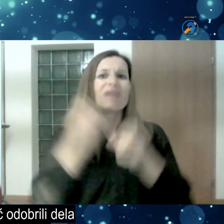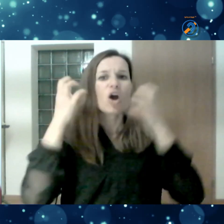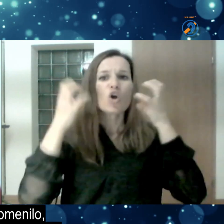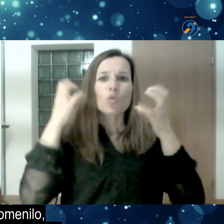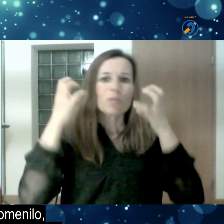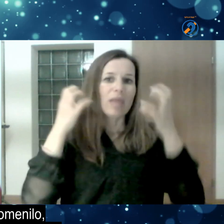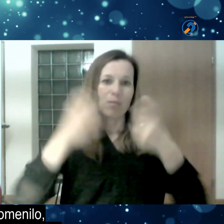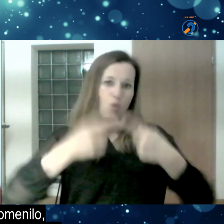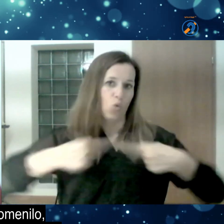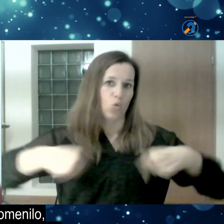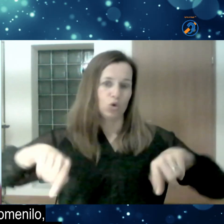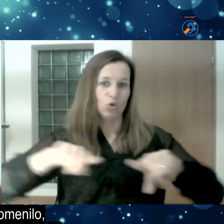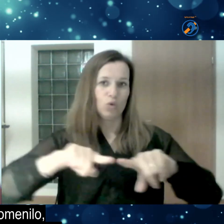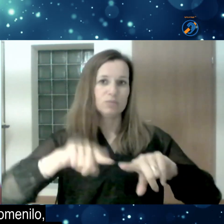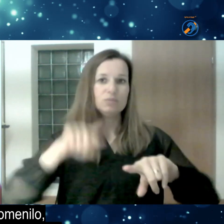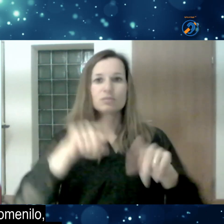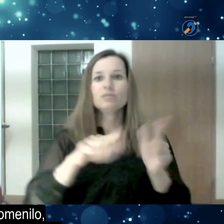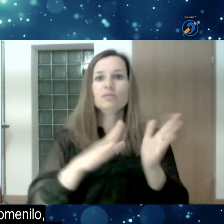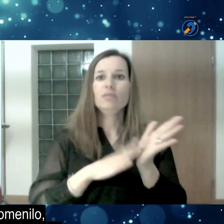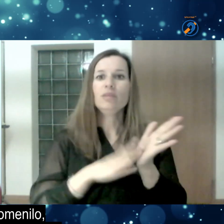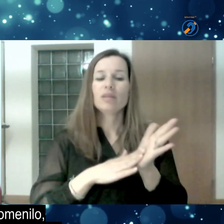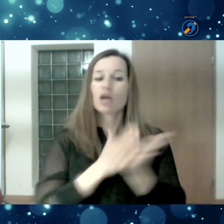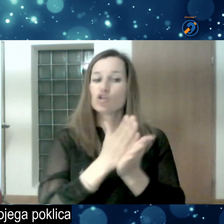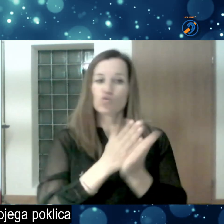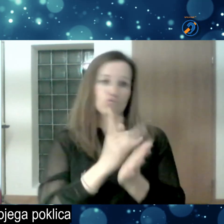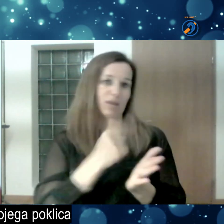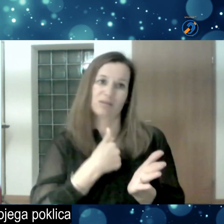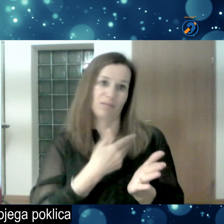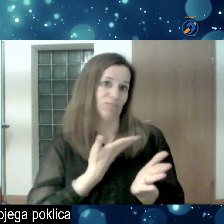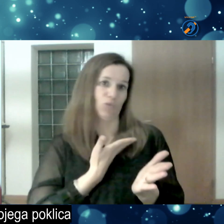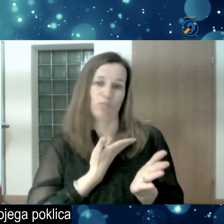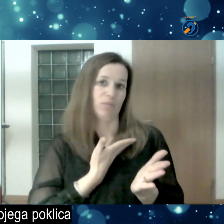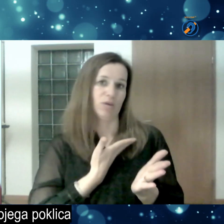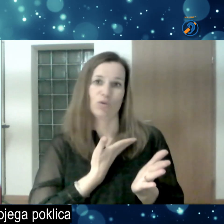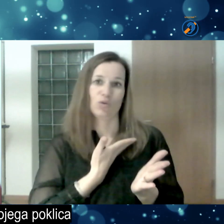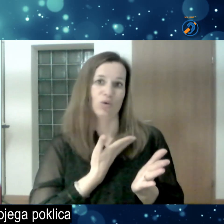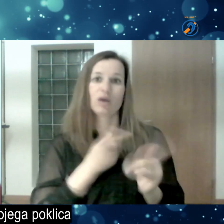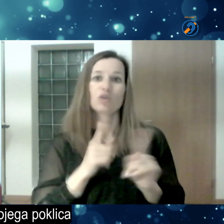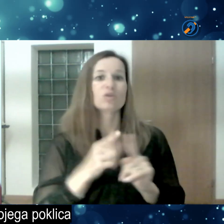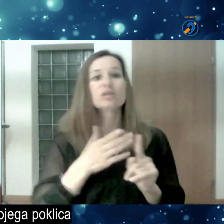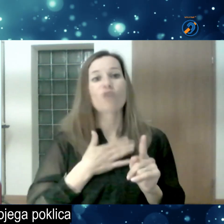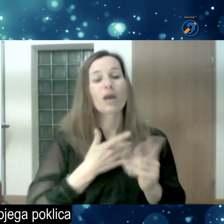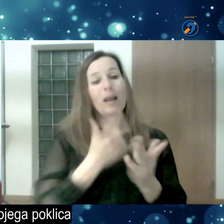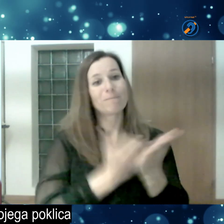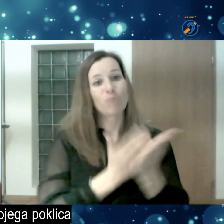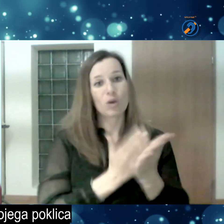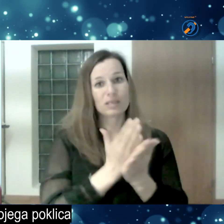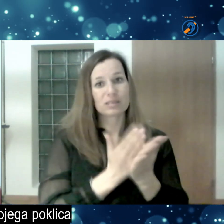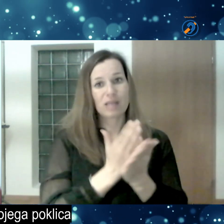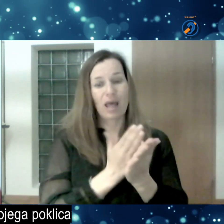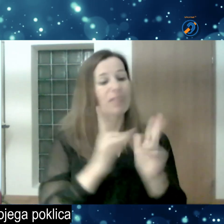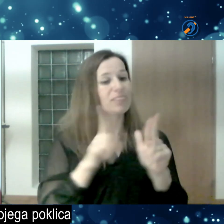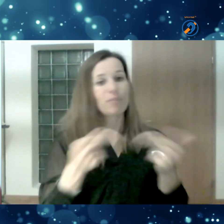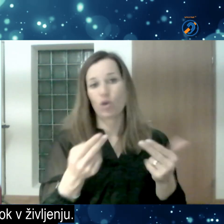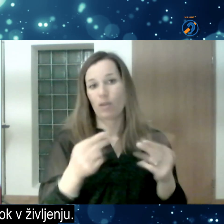okolju, kar je pomenilo, da tiste službe nisem dobil in da tudi svojega poklica ne morem več